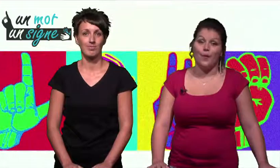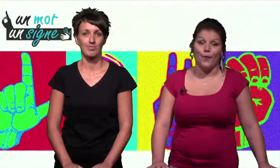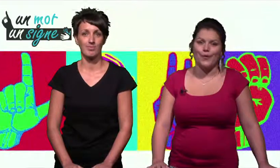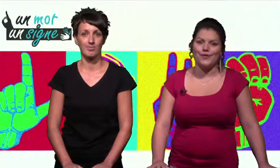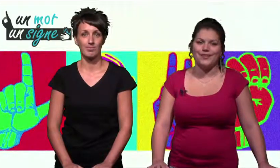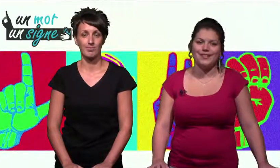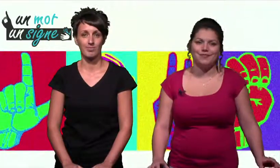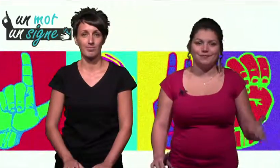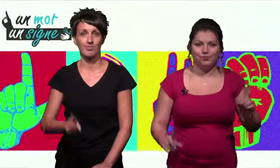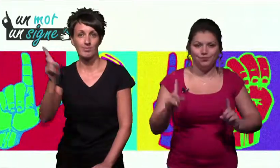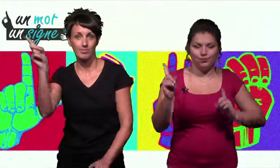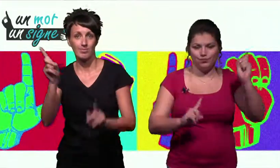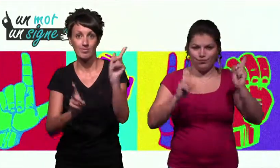On le fait ensemble?